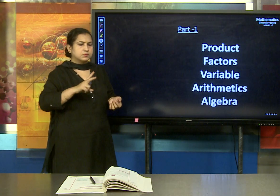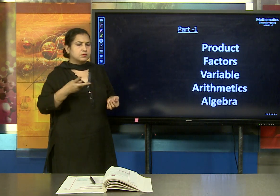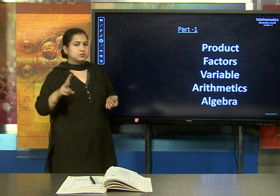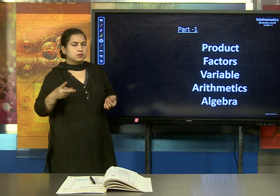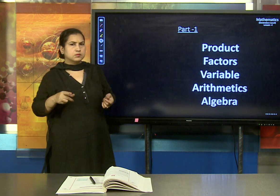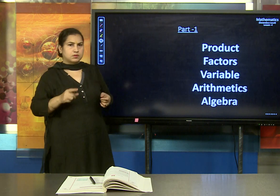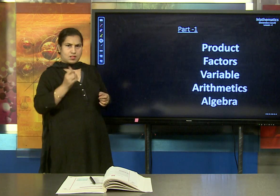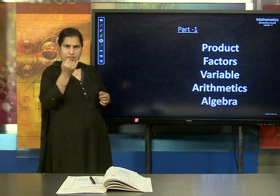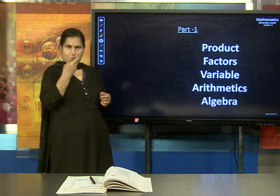जैसे